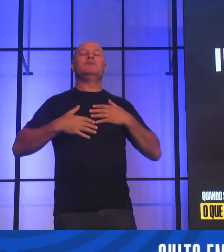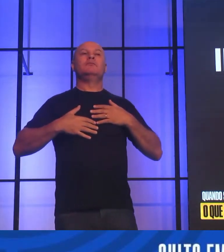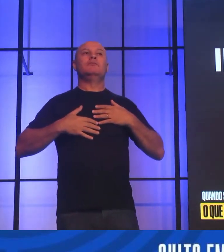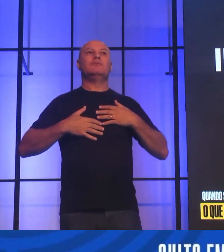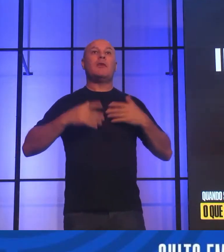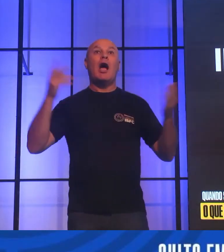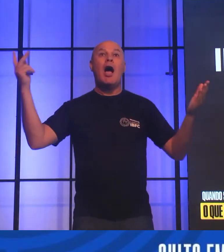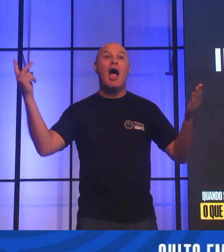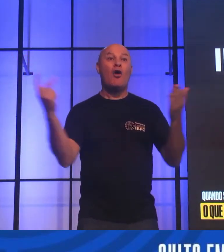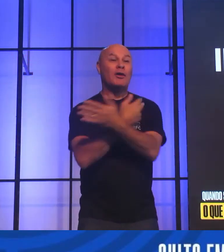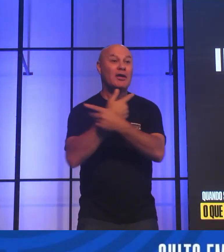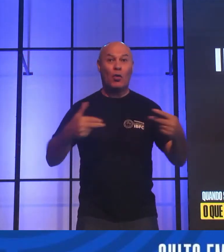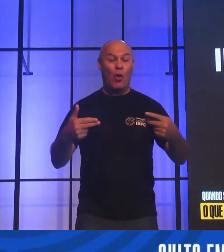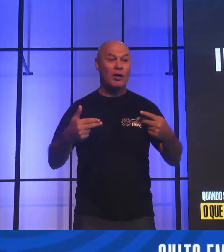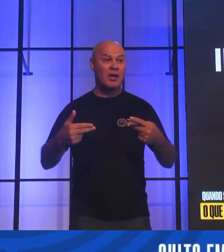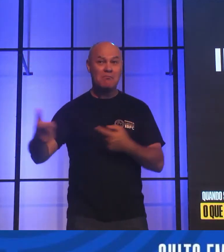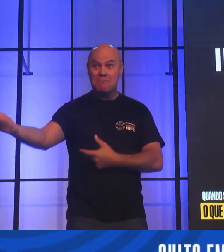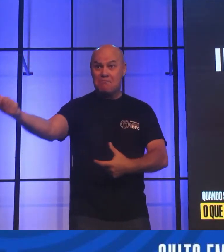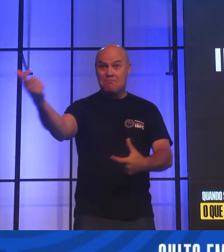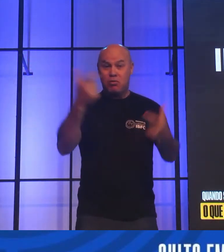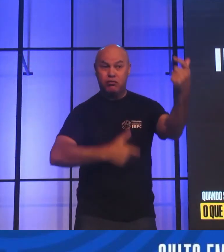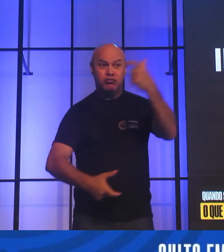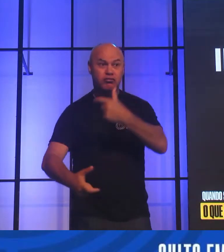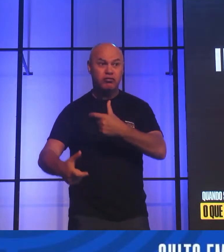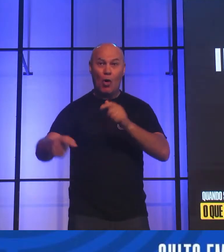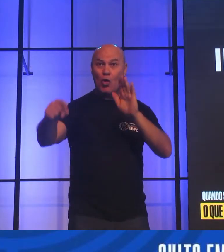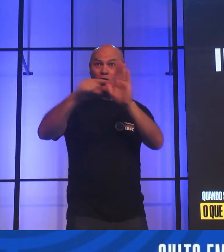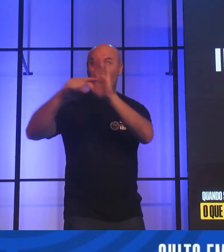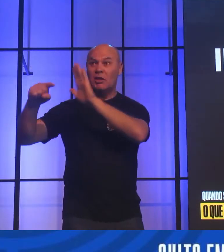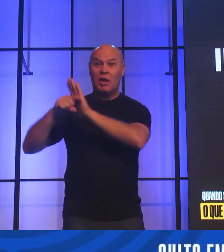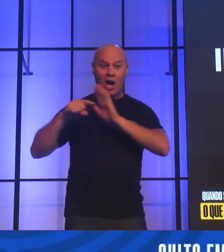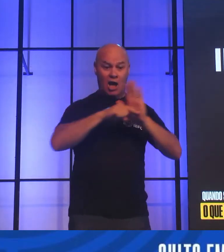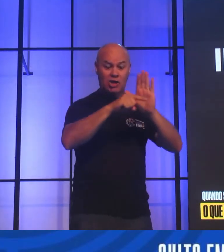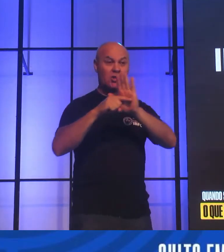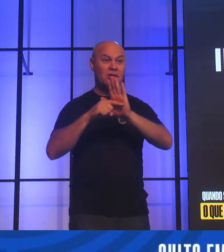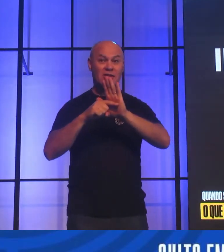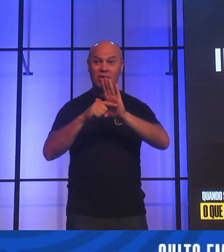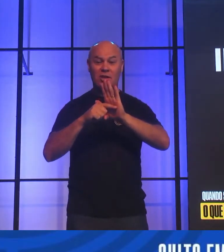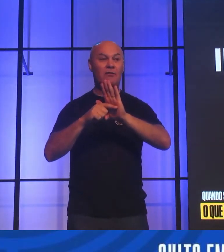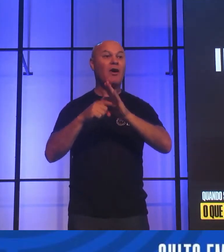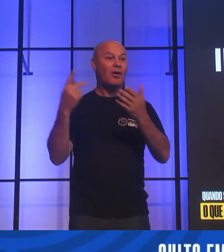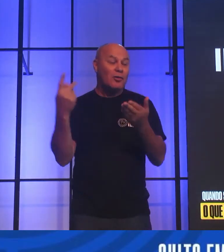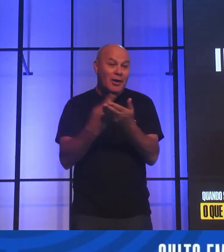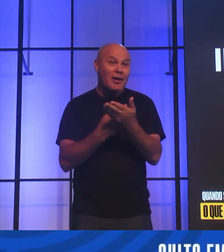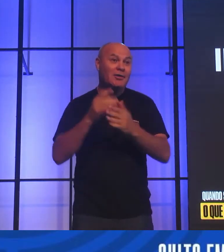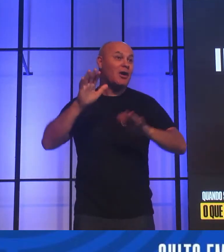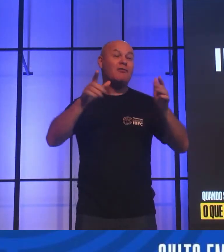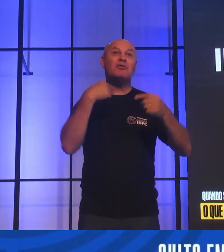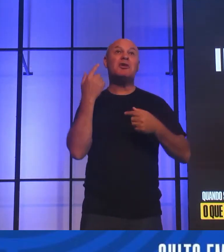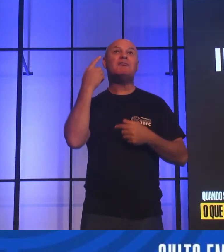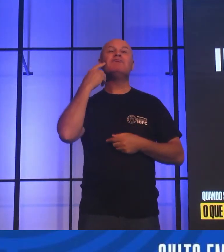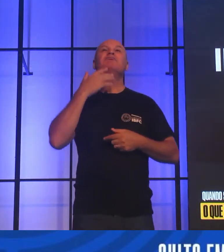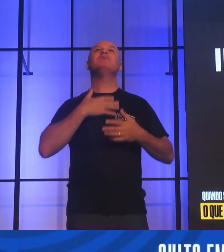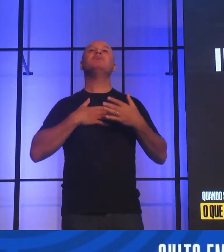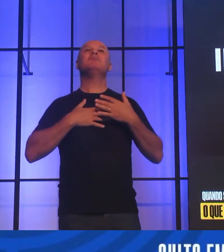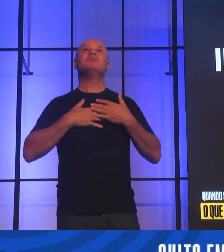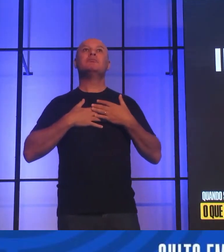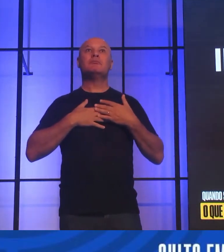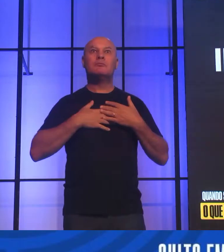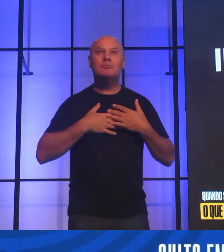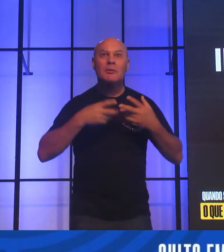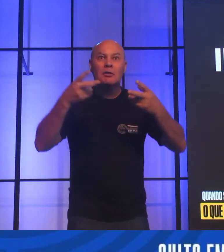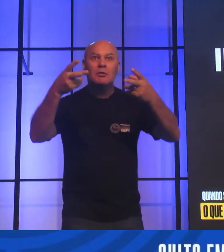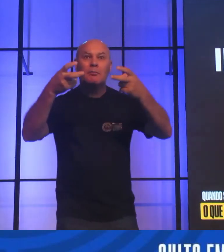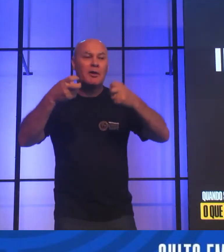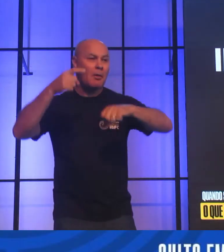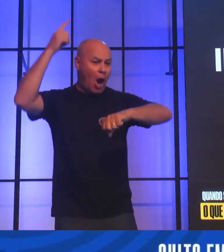a uma reação ruim, negativa. Eu, no começo do meu ministério, eu reconheço, eu reagi muitas